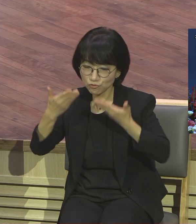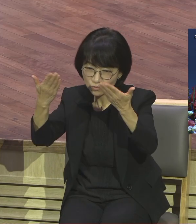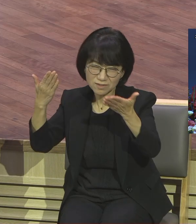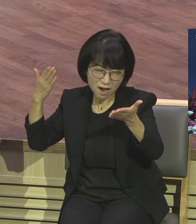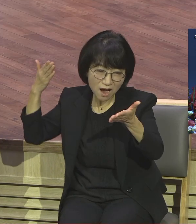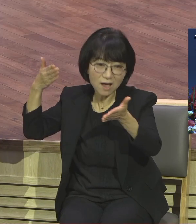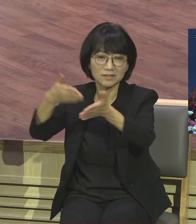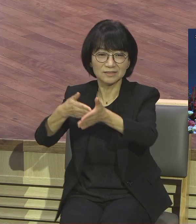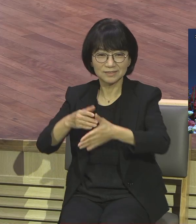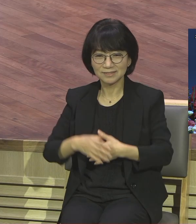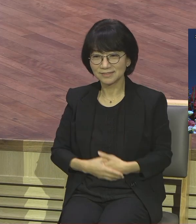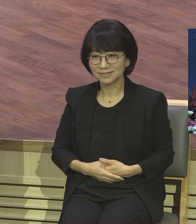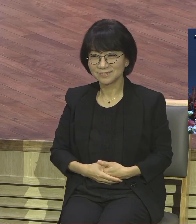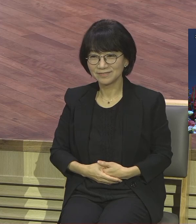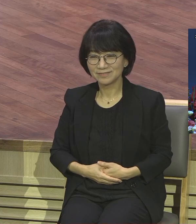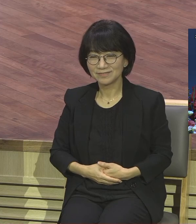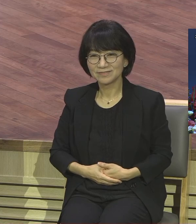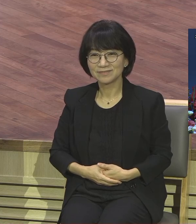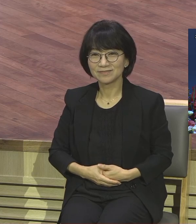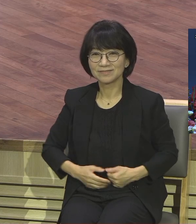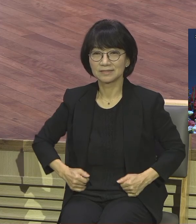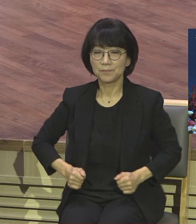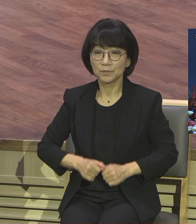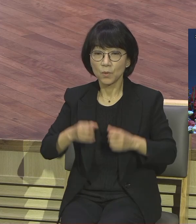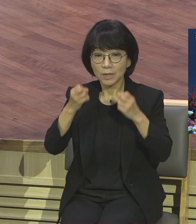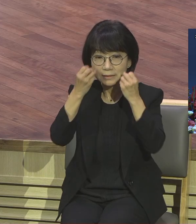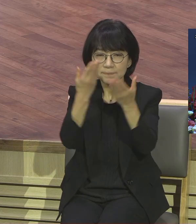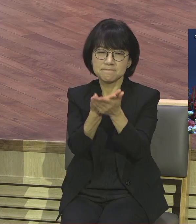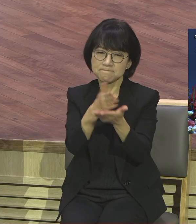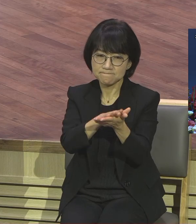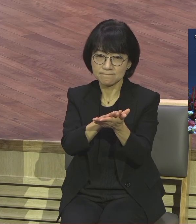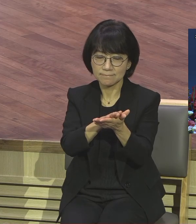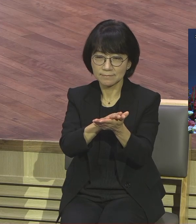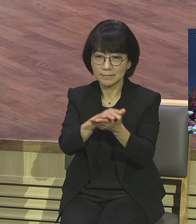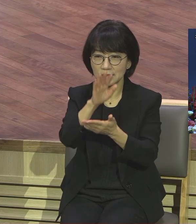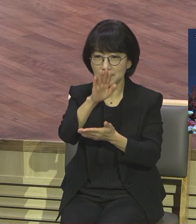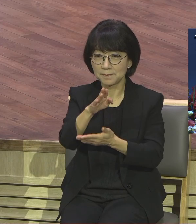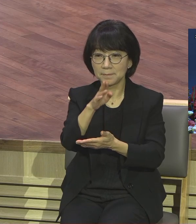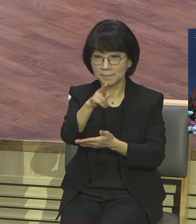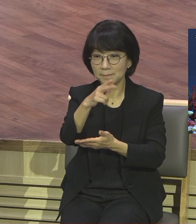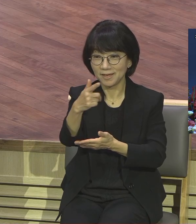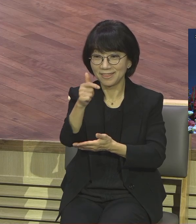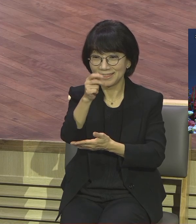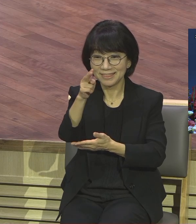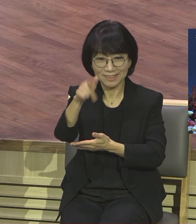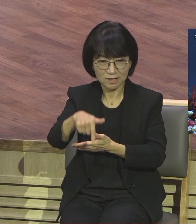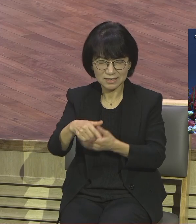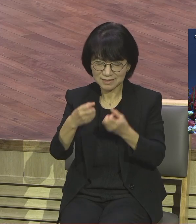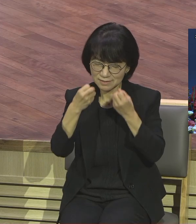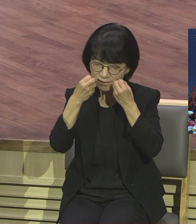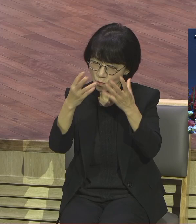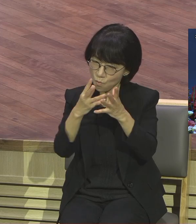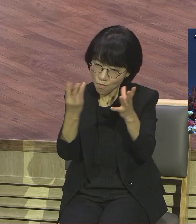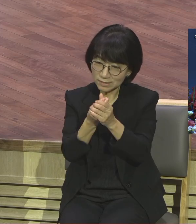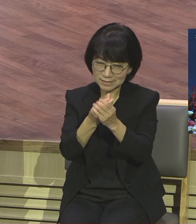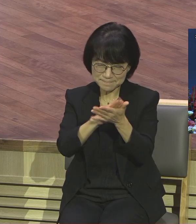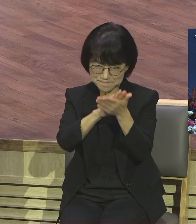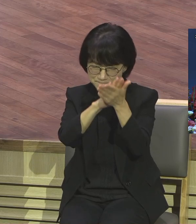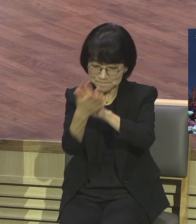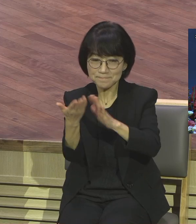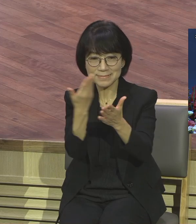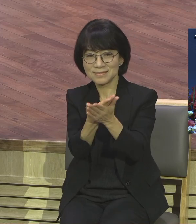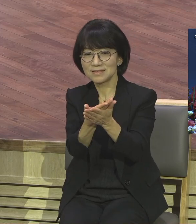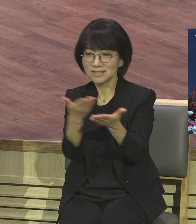흐름을 탄 것이 뭐요? 변혁의 시작입니다. 영적 한 흐름을 타야 돼. 이게 변혁, 변화되는